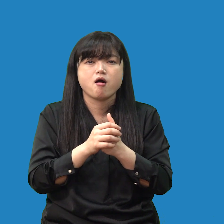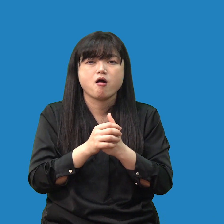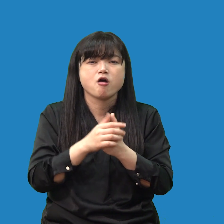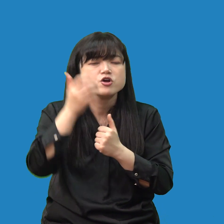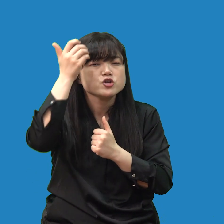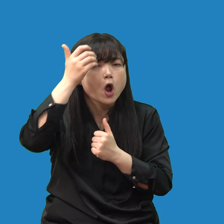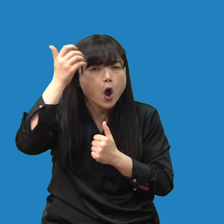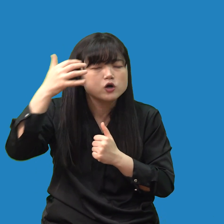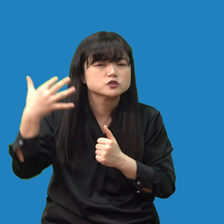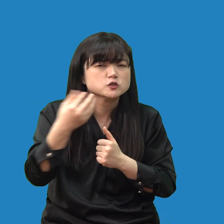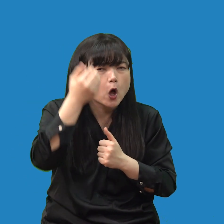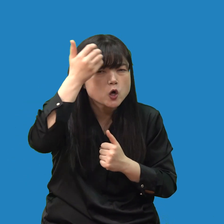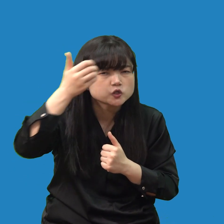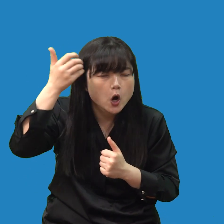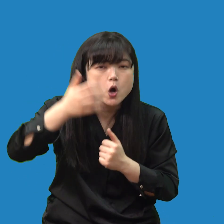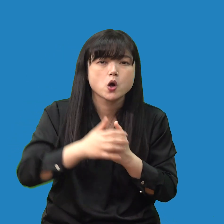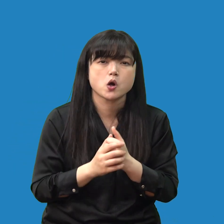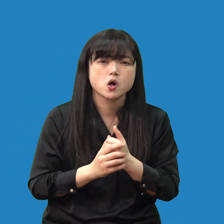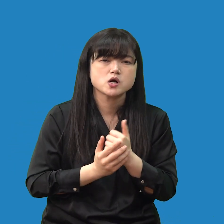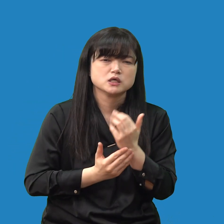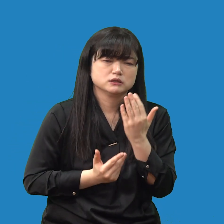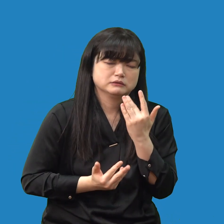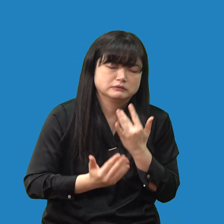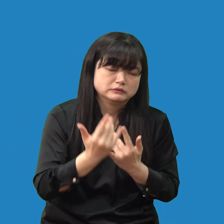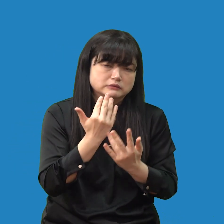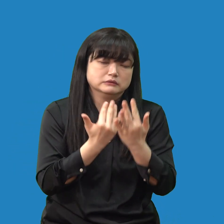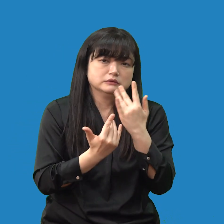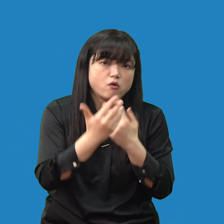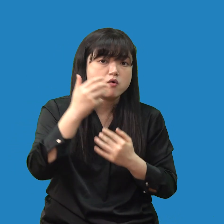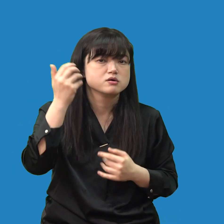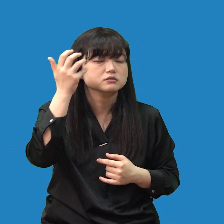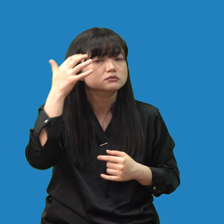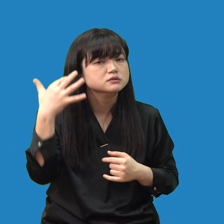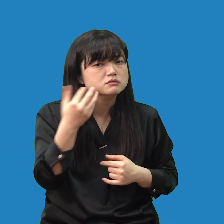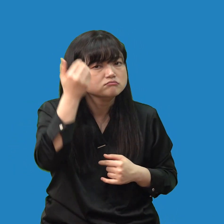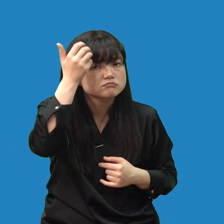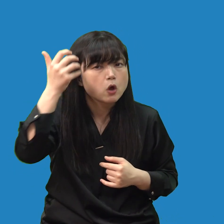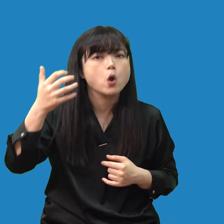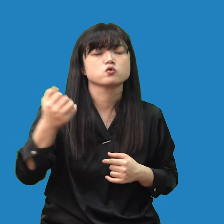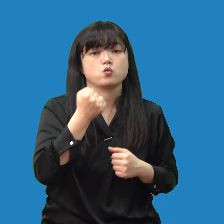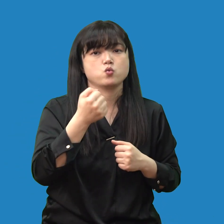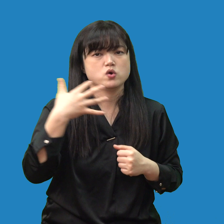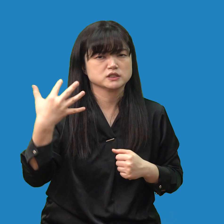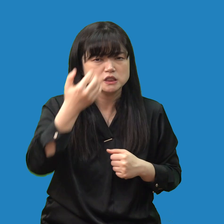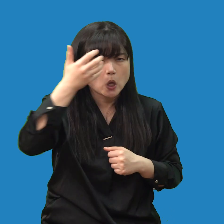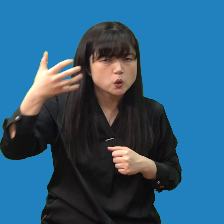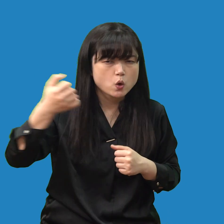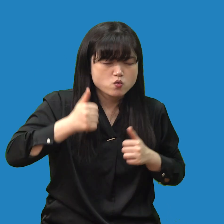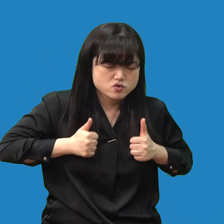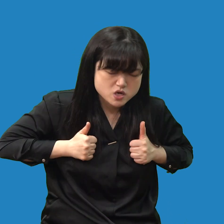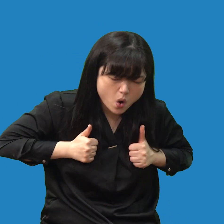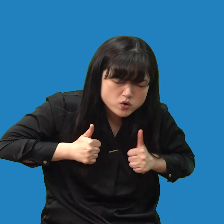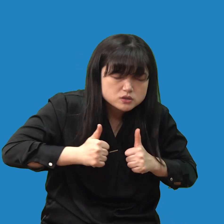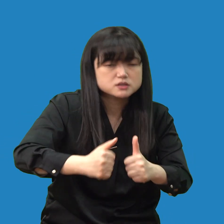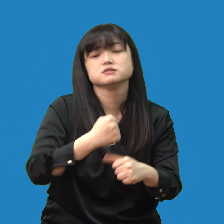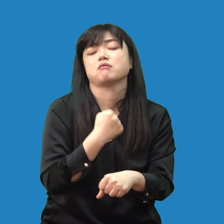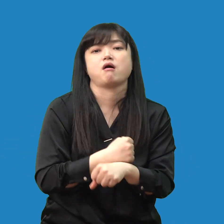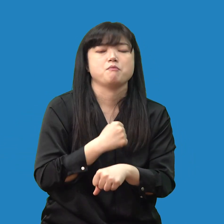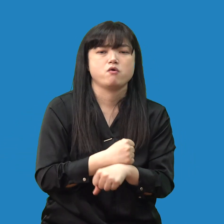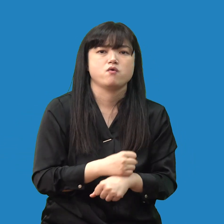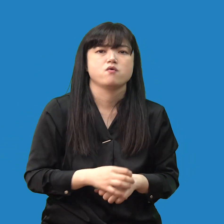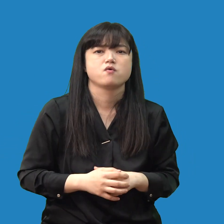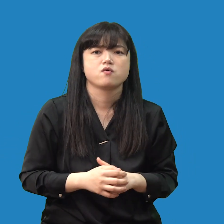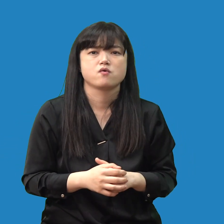이제 영 혹은 성령이죠. 그 번역하면 두 가지가 되는데, 끌어오르는 영으로 혹은 성령으로